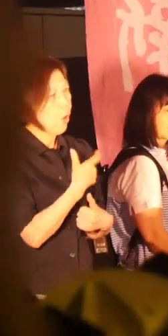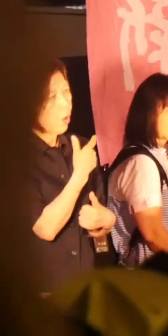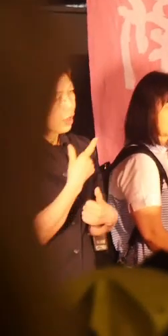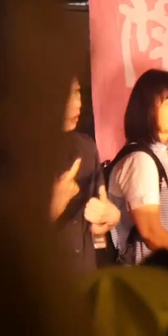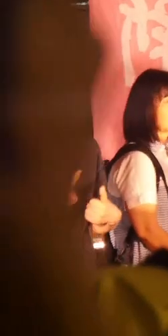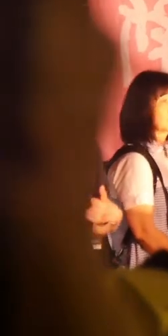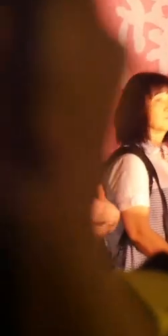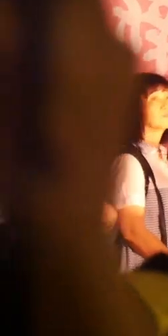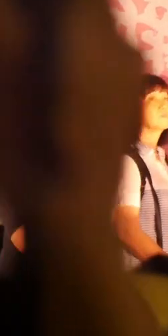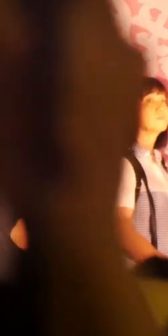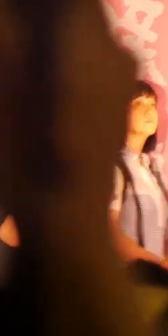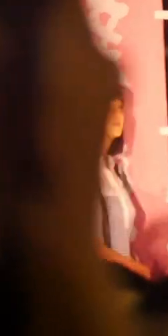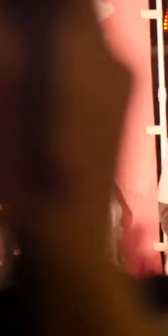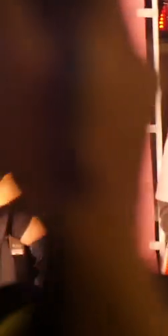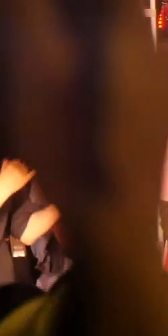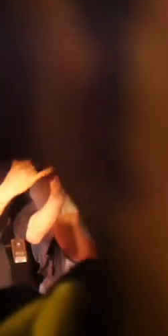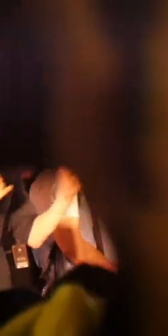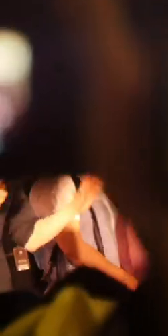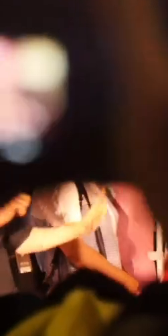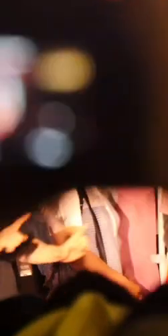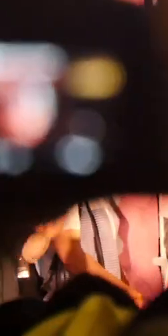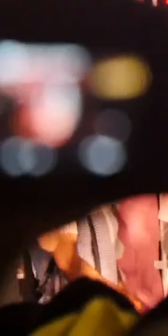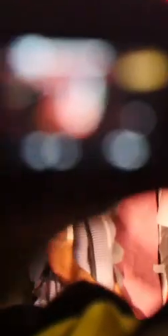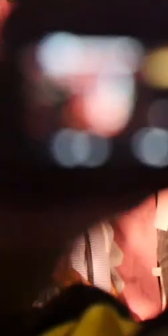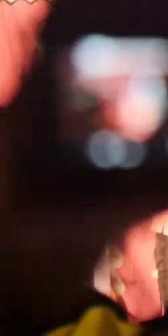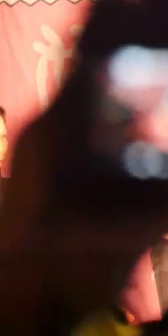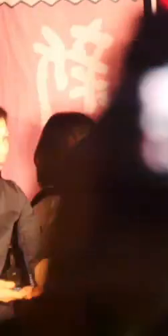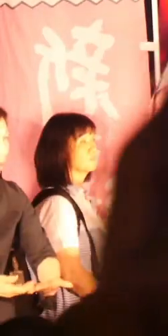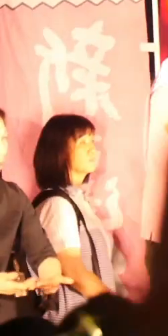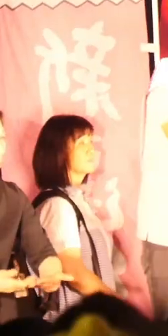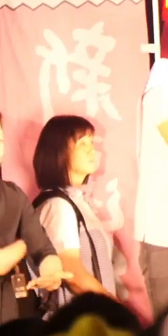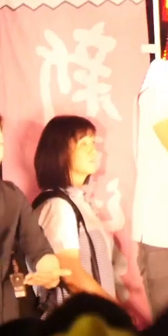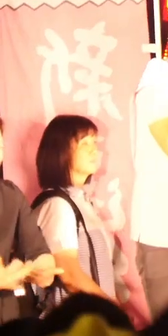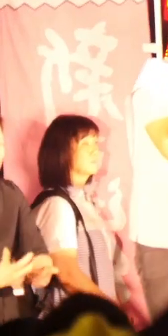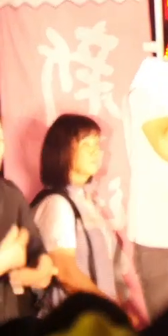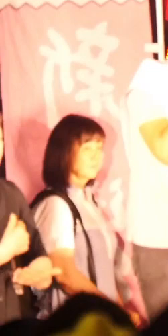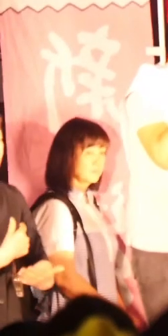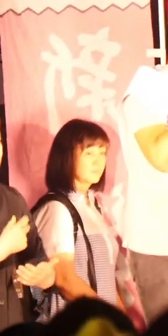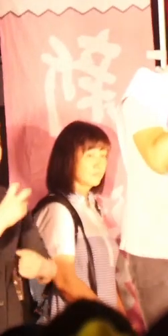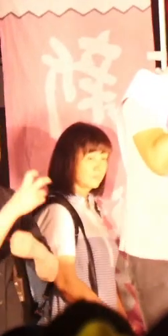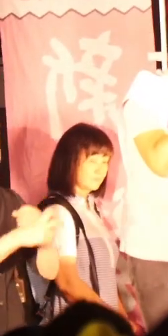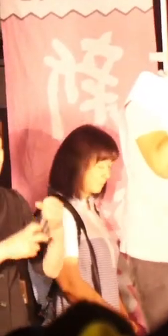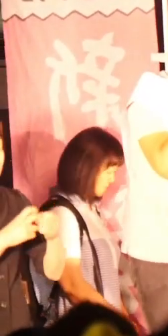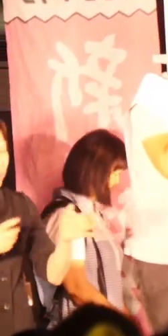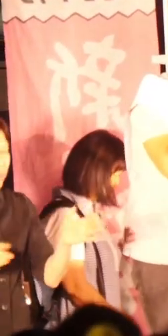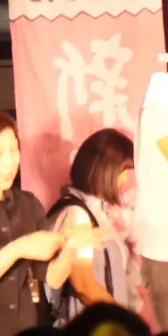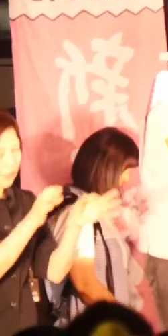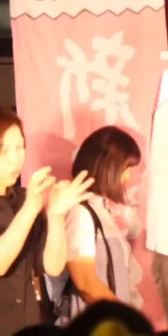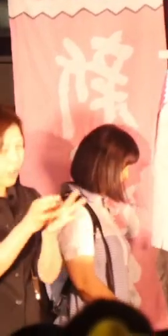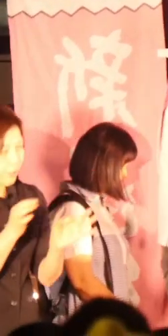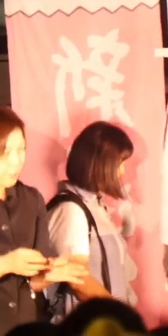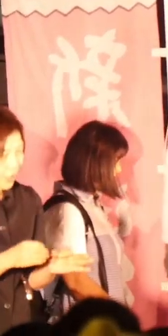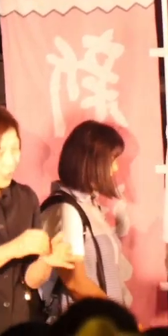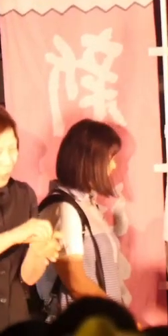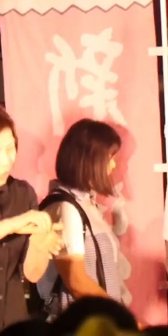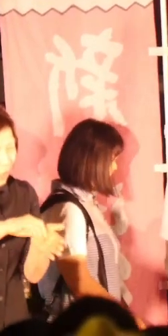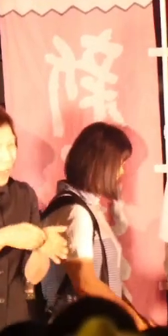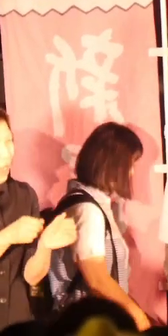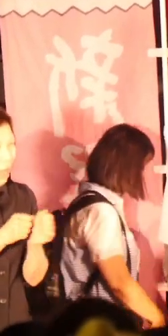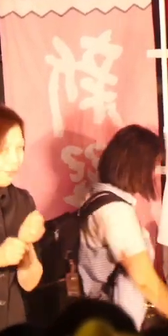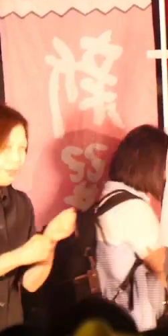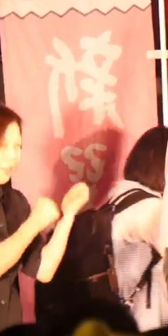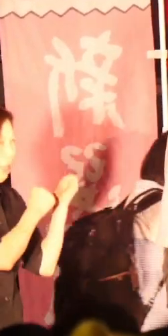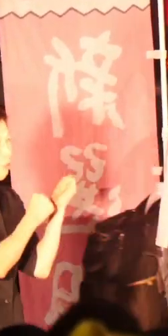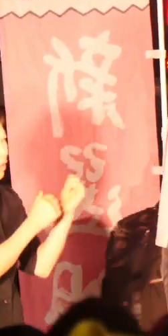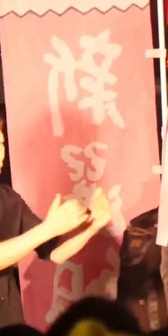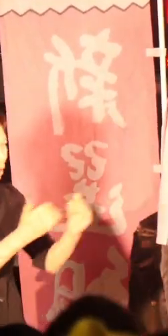国の人々の生活を安定させることこそが、私20年のデフレの脱却に一番必要なことだと思